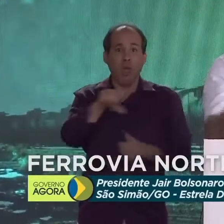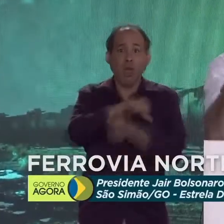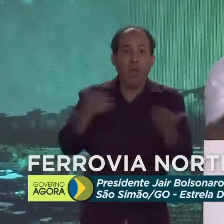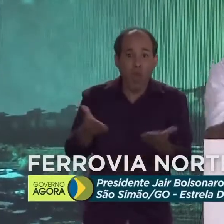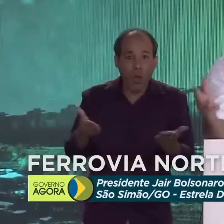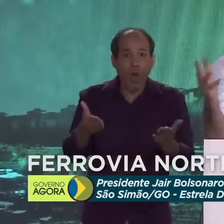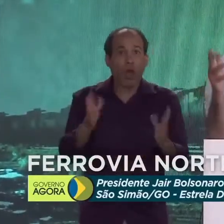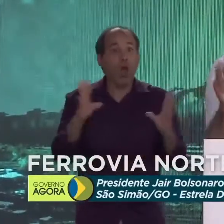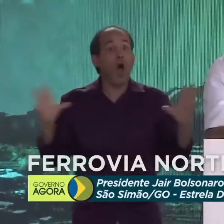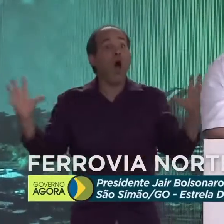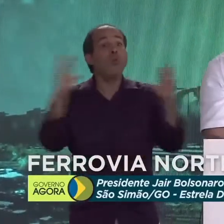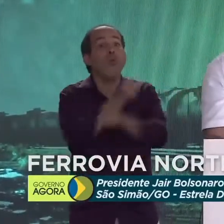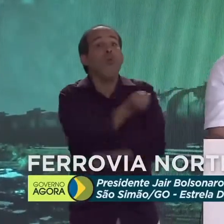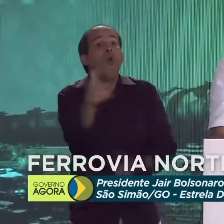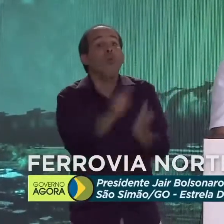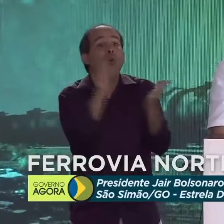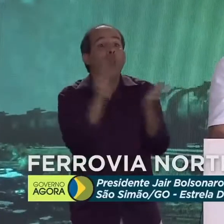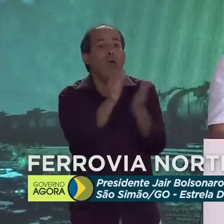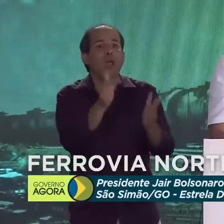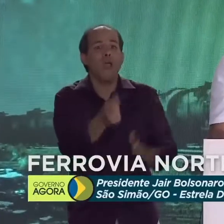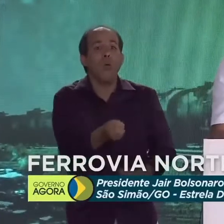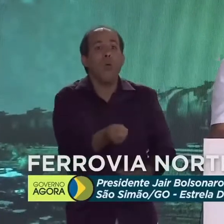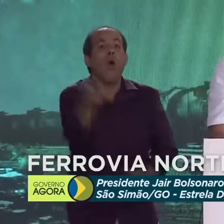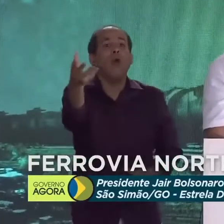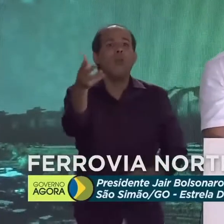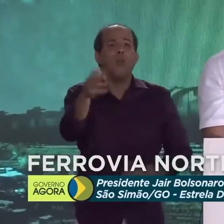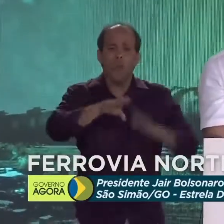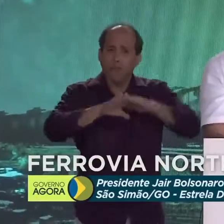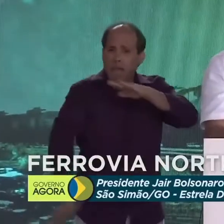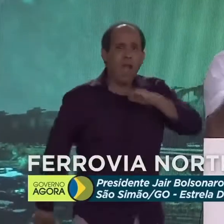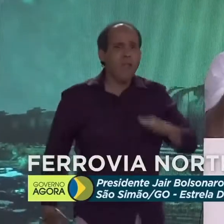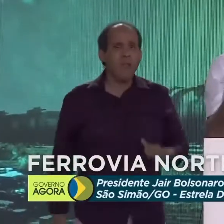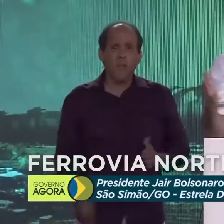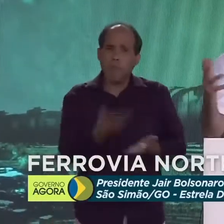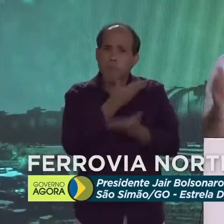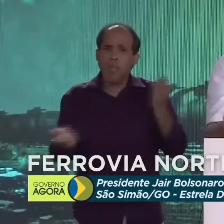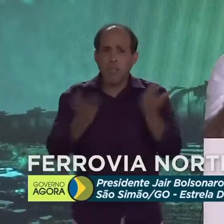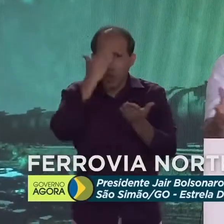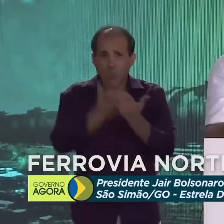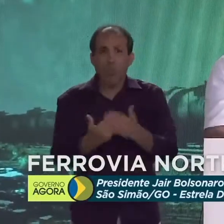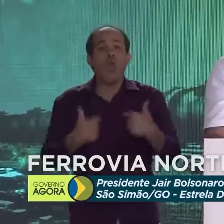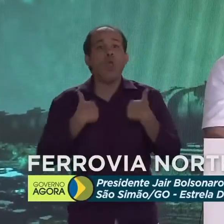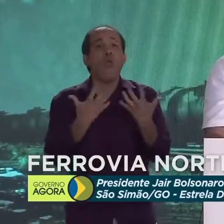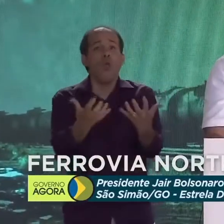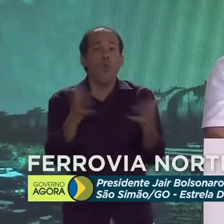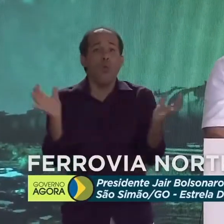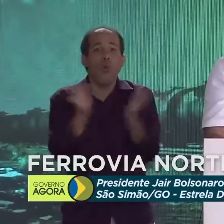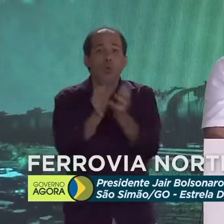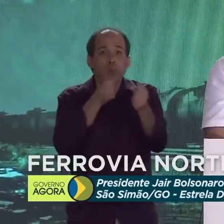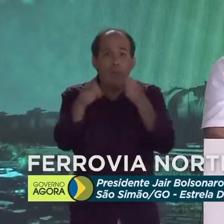jornais não têm 500 mil exemplares. Estão perdendo a credibilidade. E eu quero uma imprensa forte.